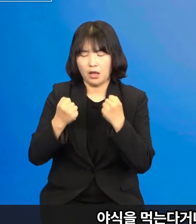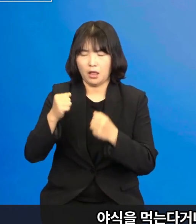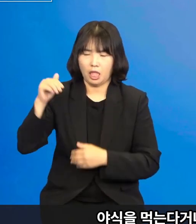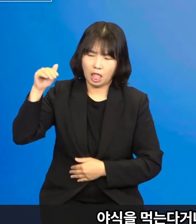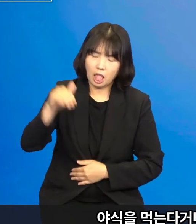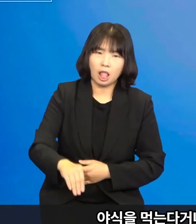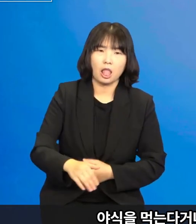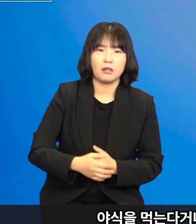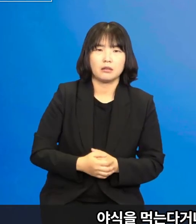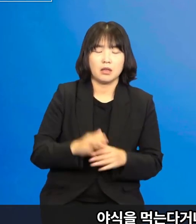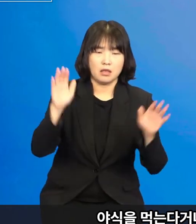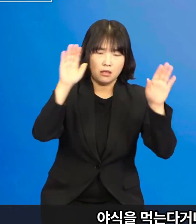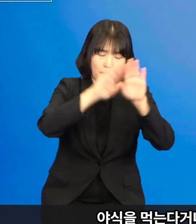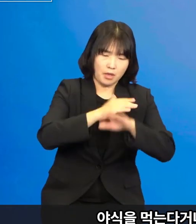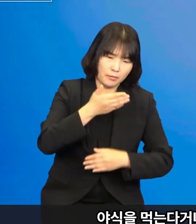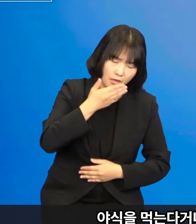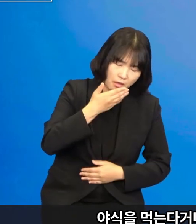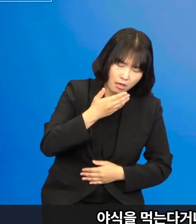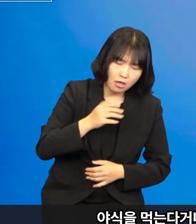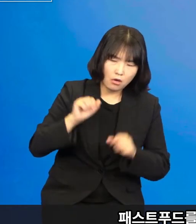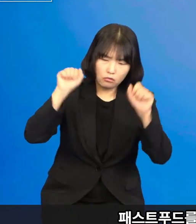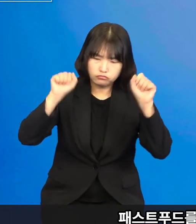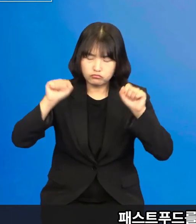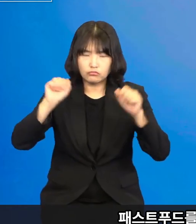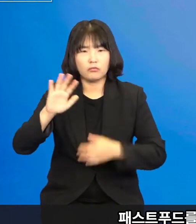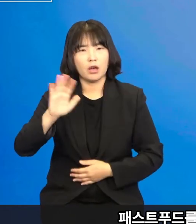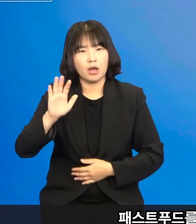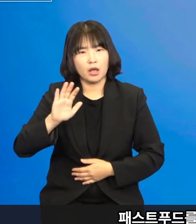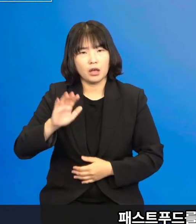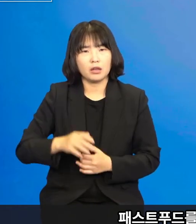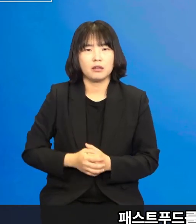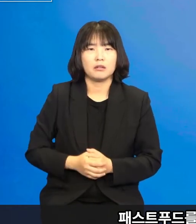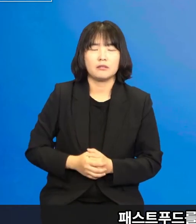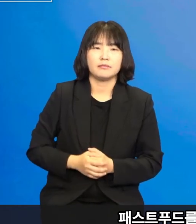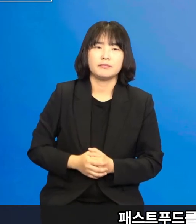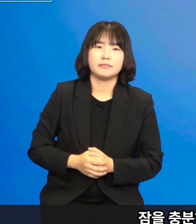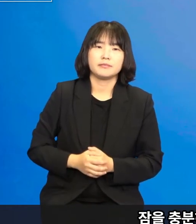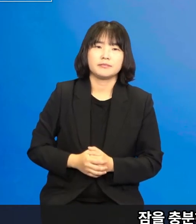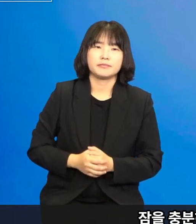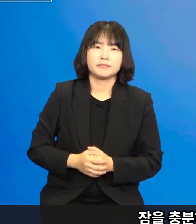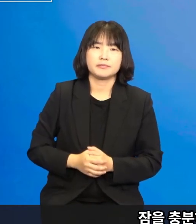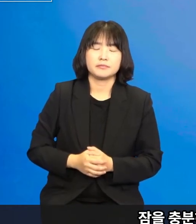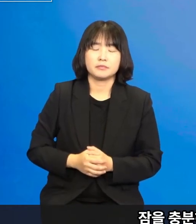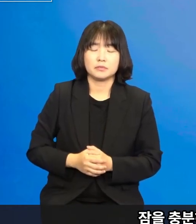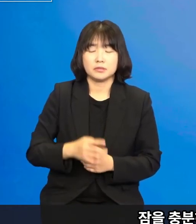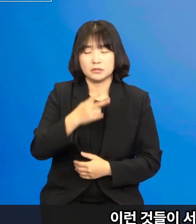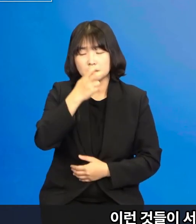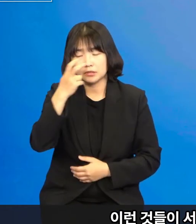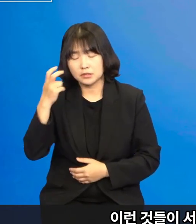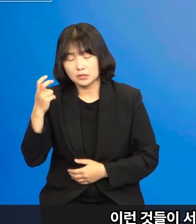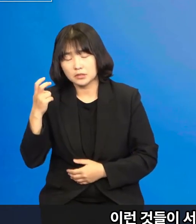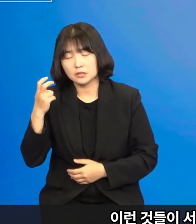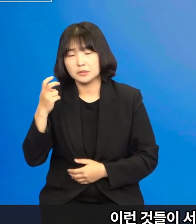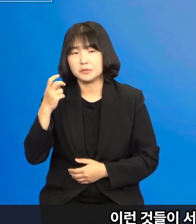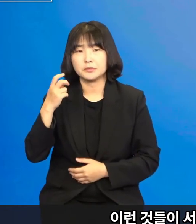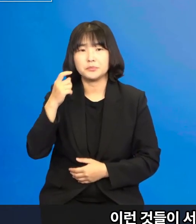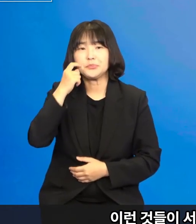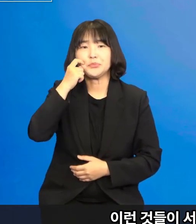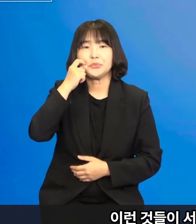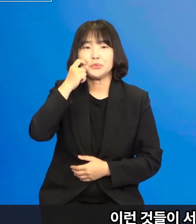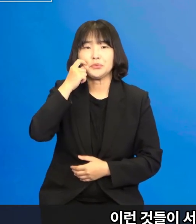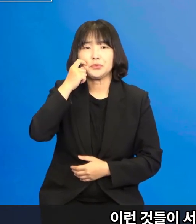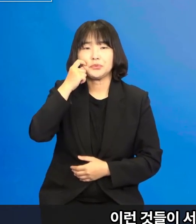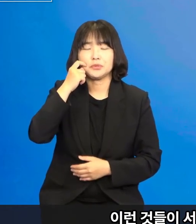야식을 먹는다거나 운동을 하지 않는다거나 패스트푸드를 너무 많이 먹는다거나 잠을 충분히 자지 않는다거나 이런 것들이 서서히